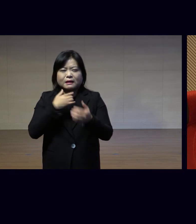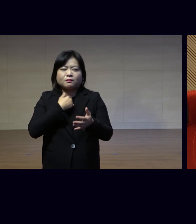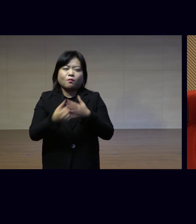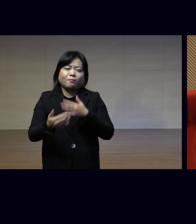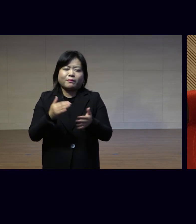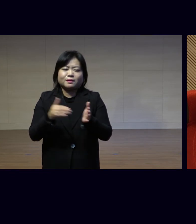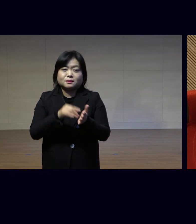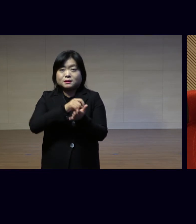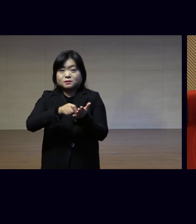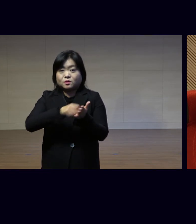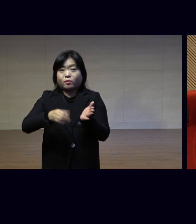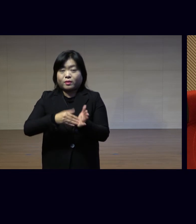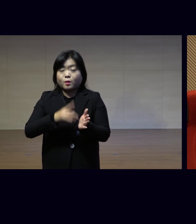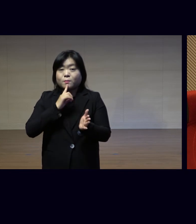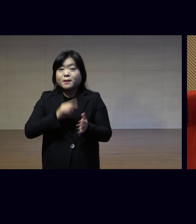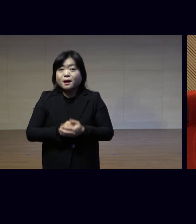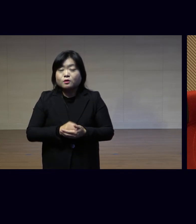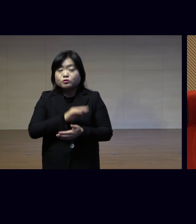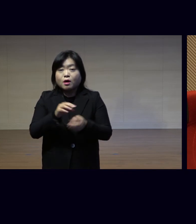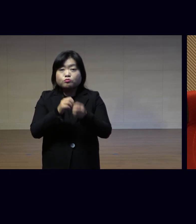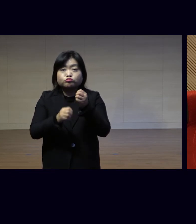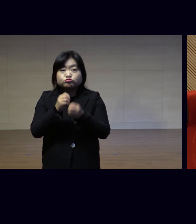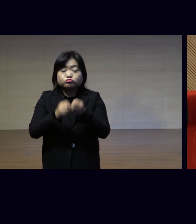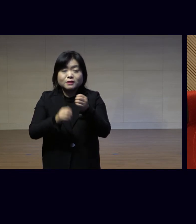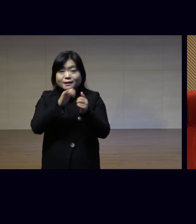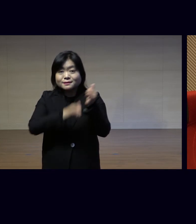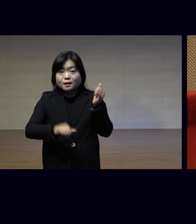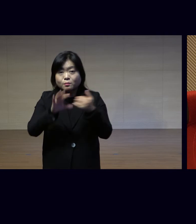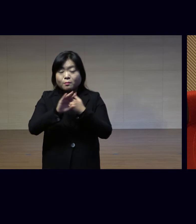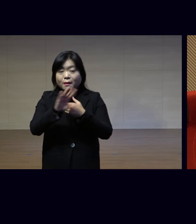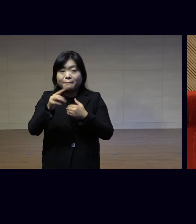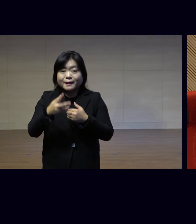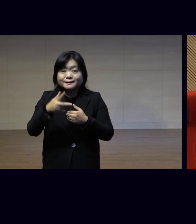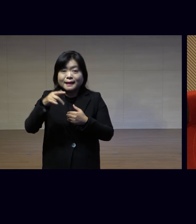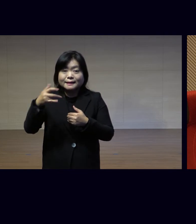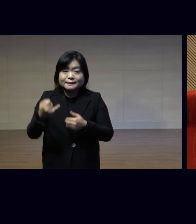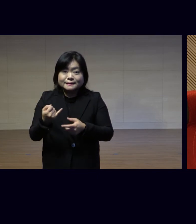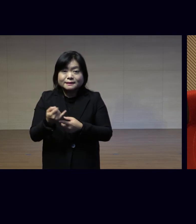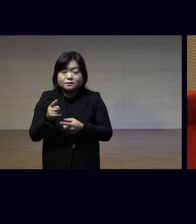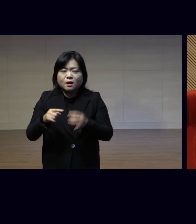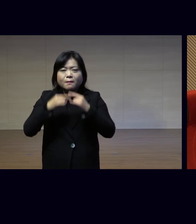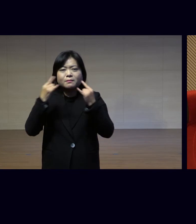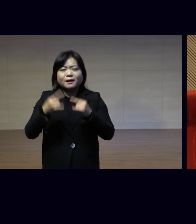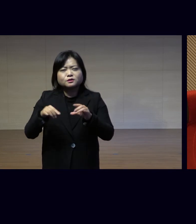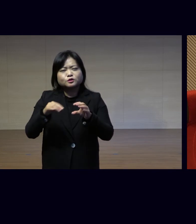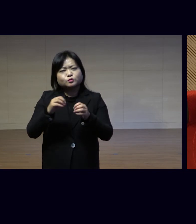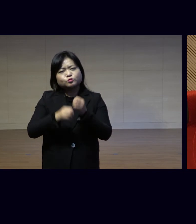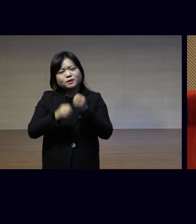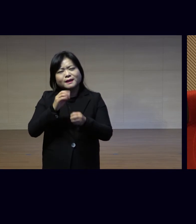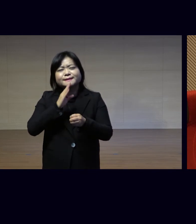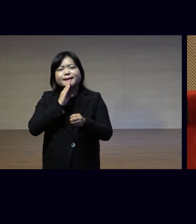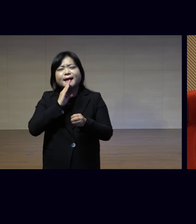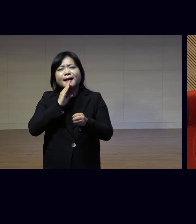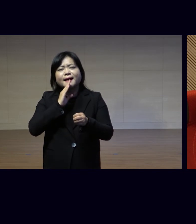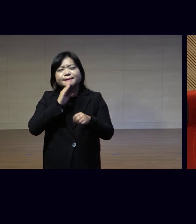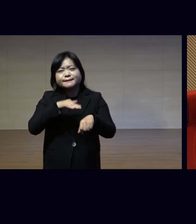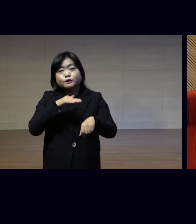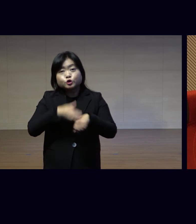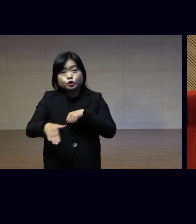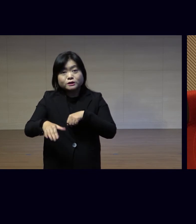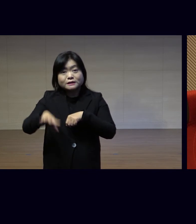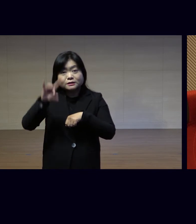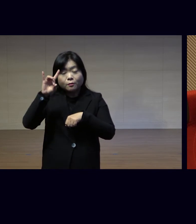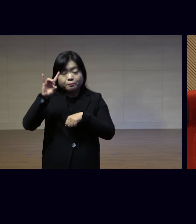했거든요. 보통 저희들 문학사에서 이렇게 볼 때 발자크는 프랑스 문학에서는 사실주의를 처음으로